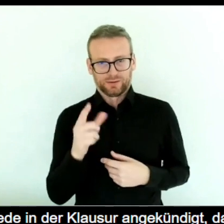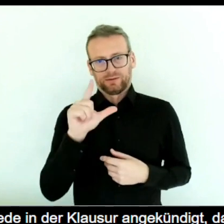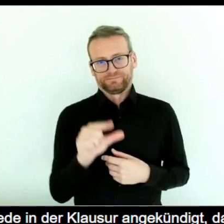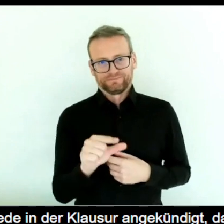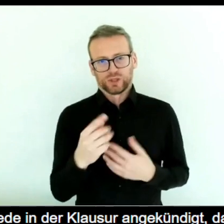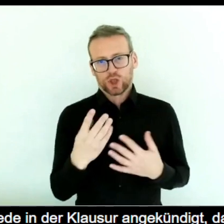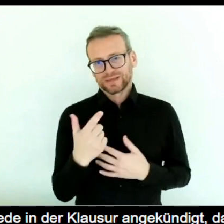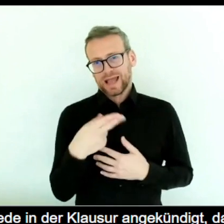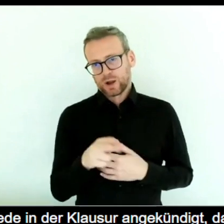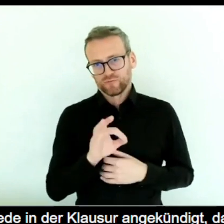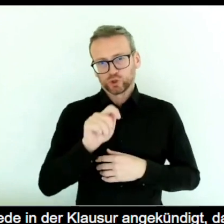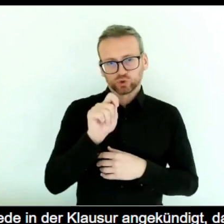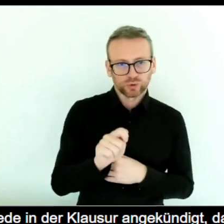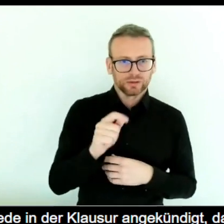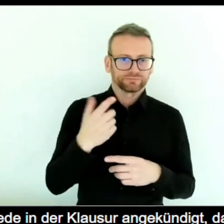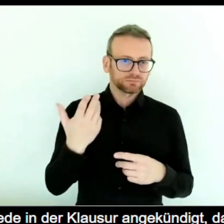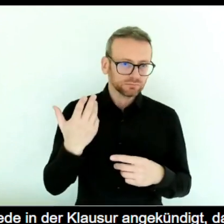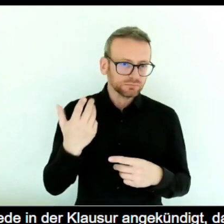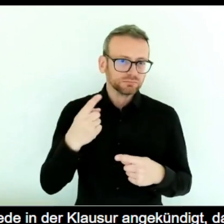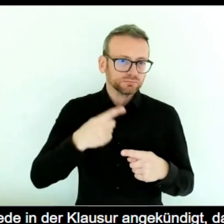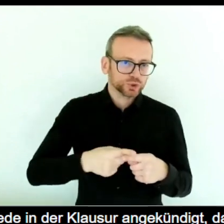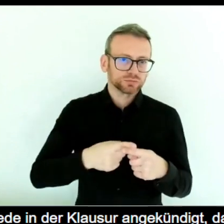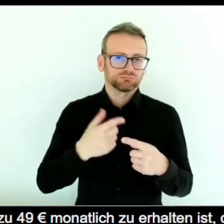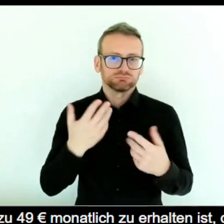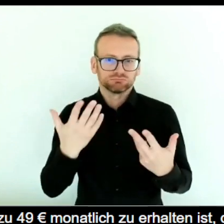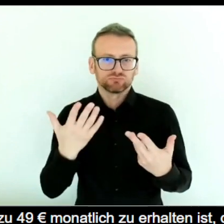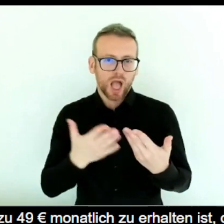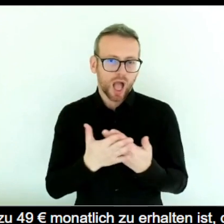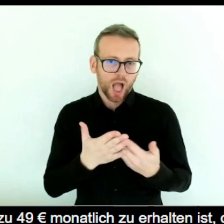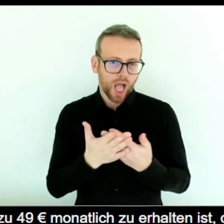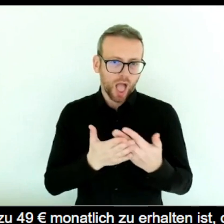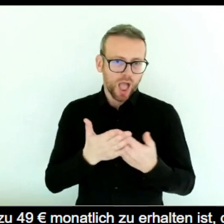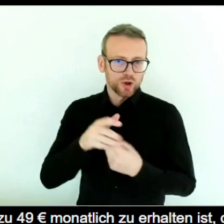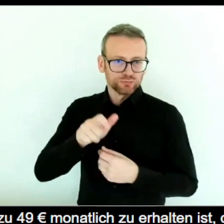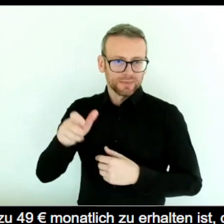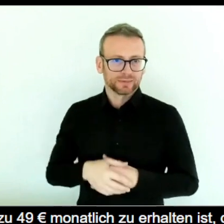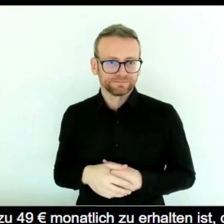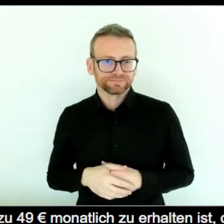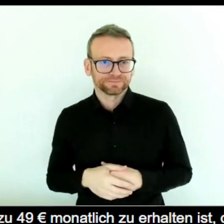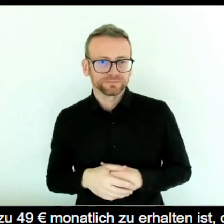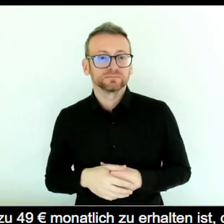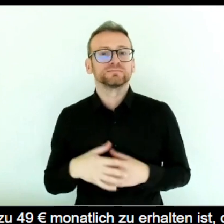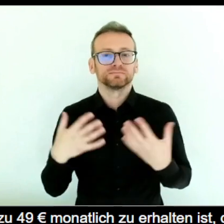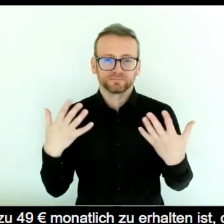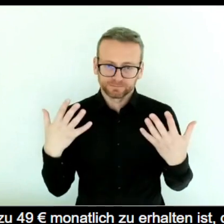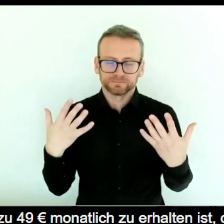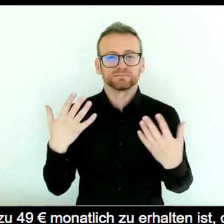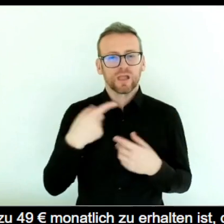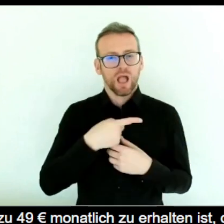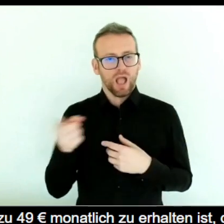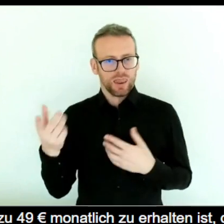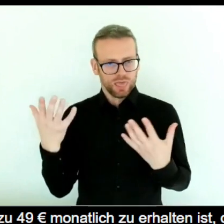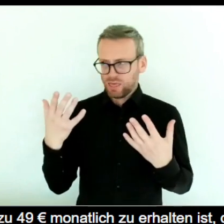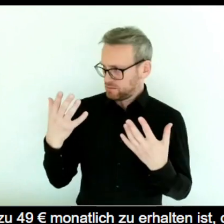läuft hier auf Hochtouren. Uns, und das möchte ich noch einmal betonen, liegt sehr viel an einer schnellen Umsetzung, spätestens